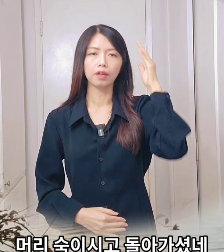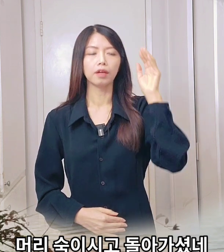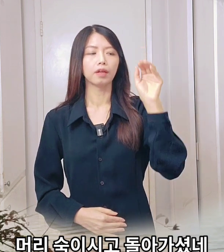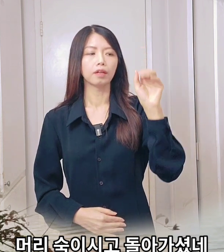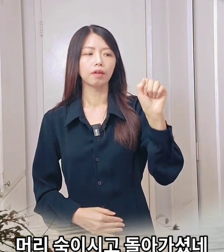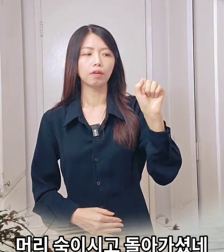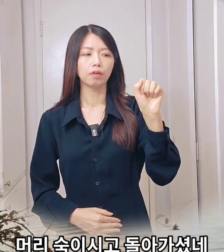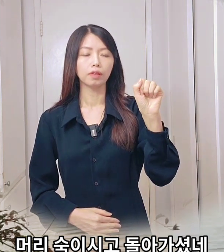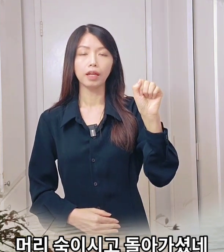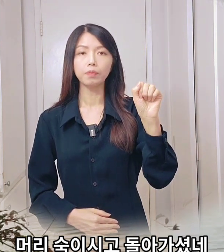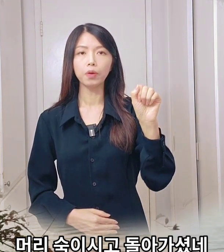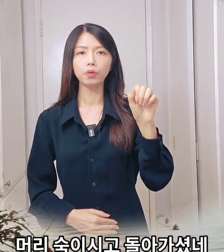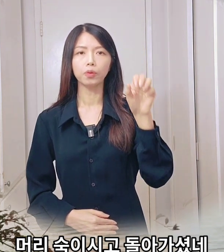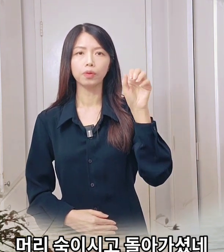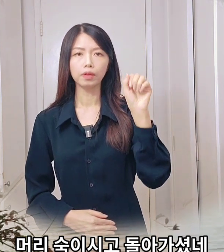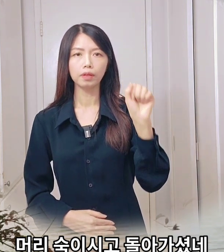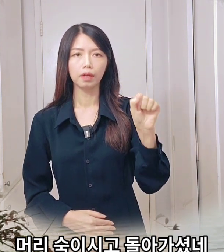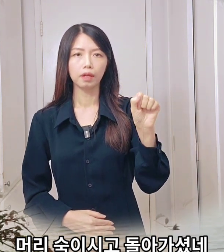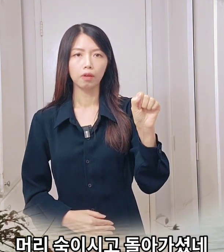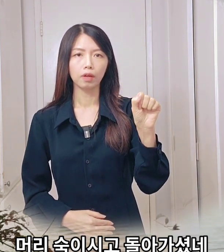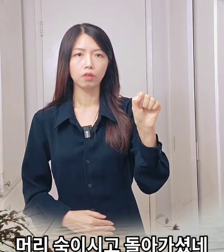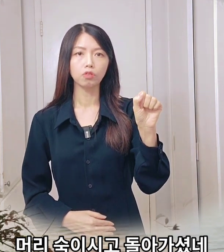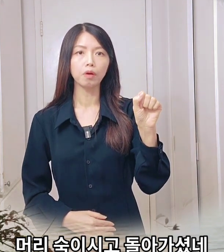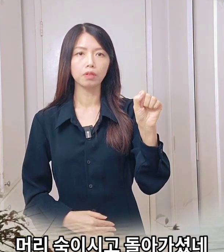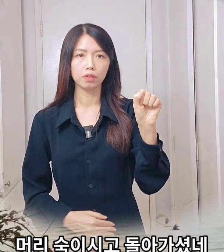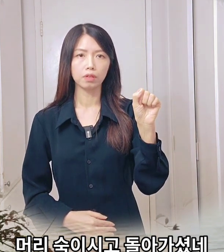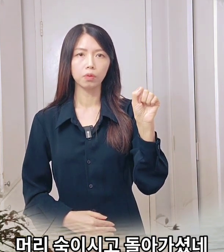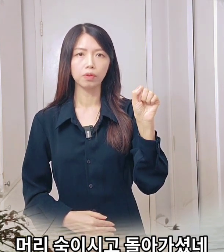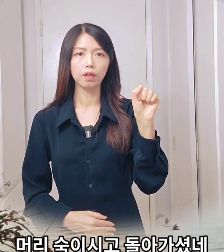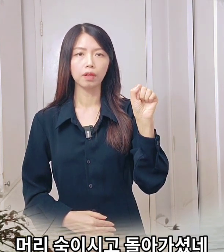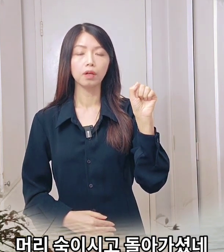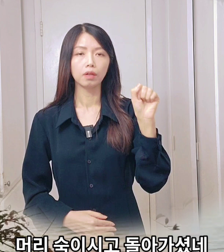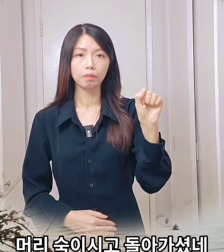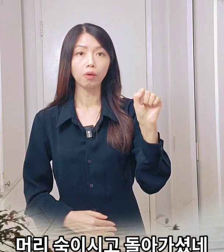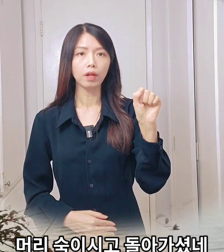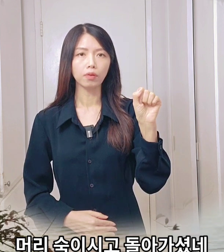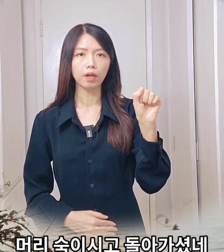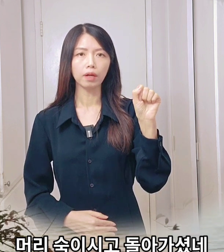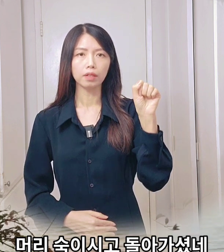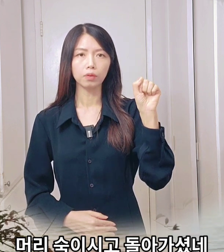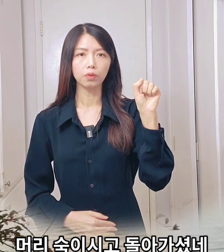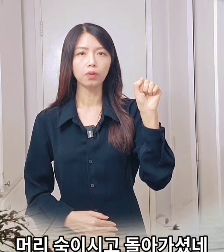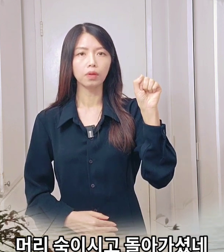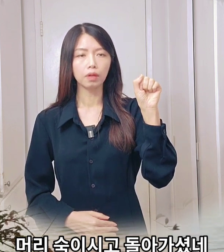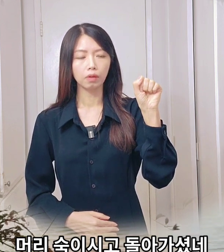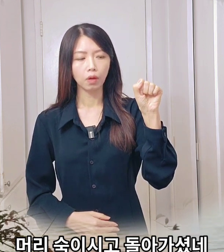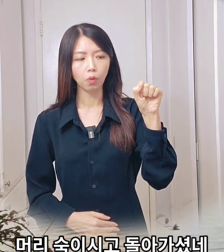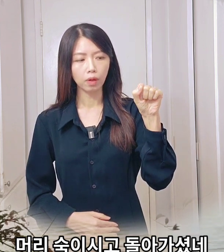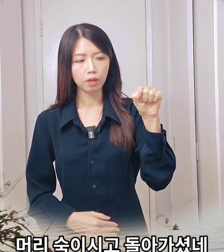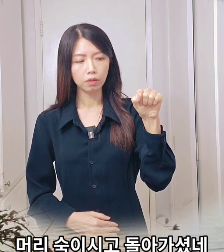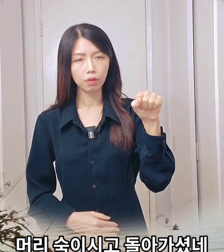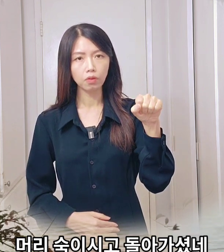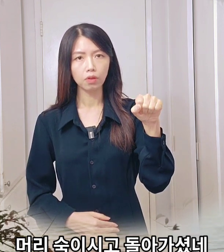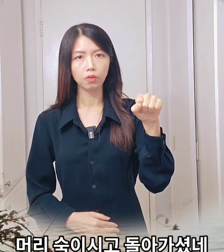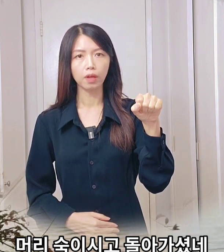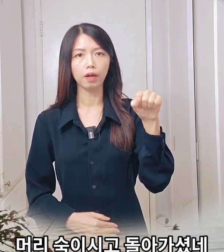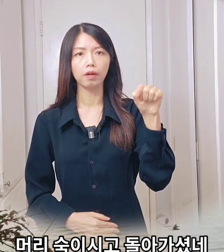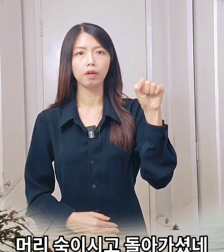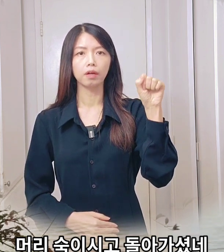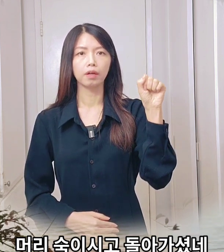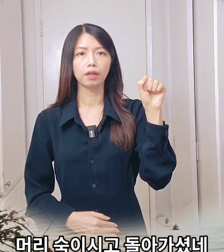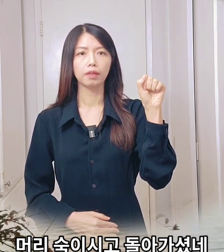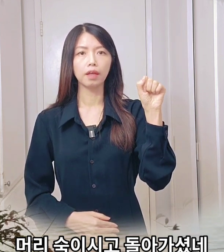해줬는데요. 다른 표현으로는 이렇게 주먹을 쥐신 손을 머리라고 생각하시고 이렇게 고개를 숙여주셔도